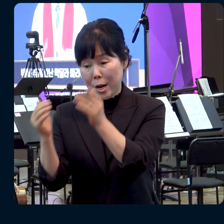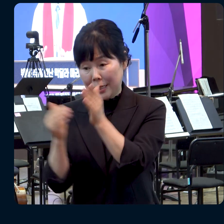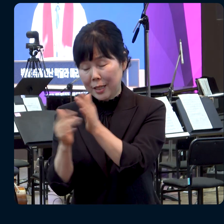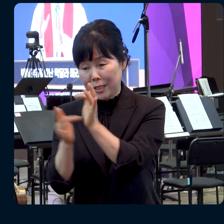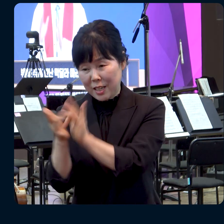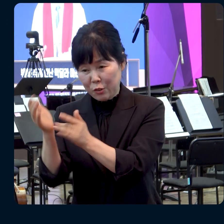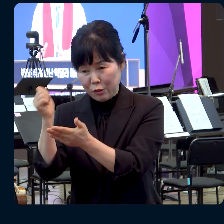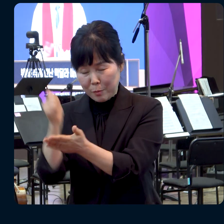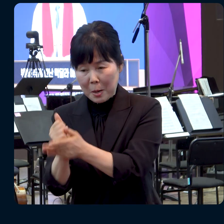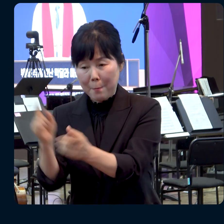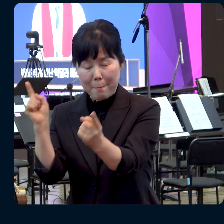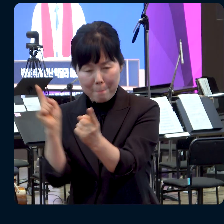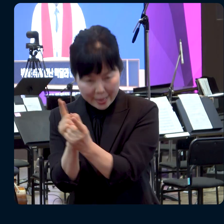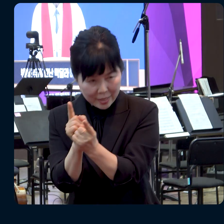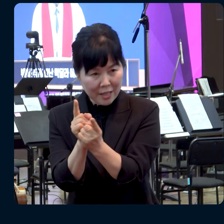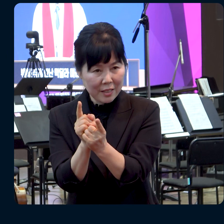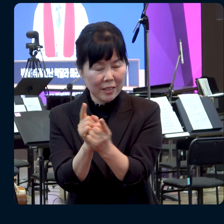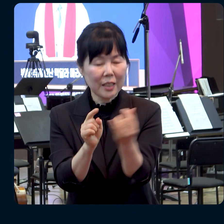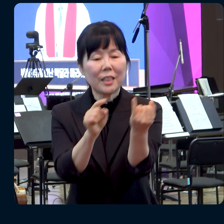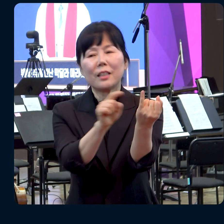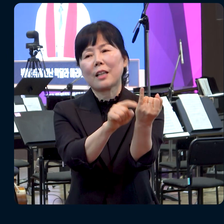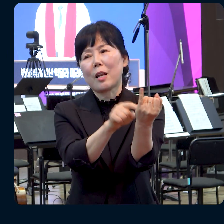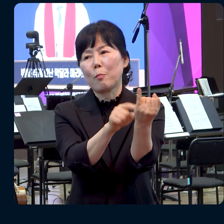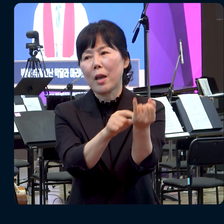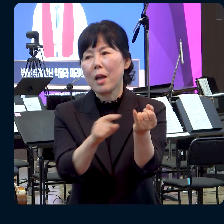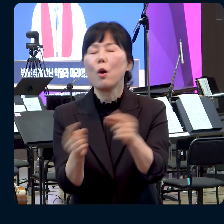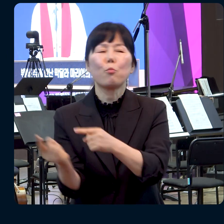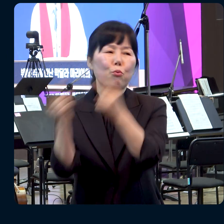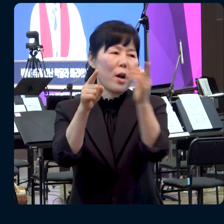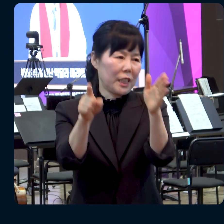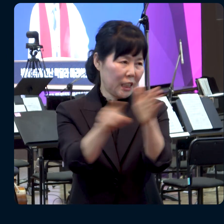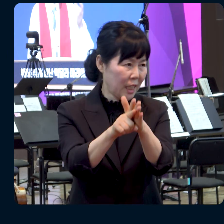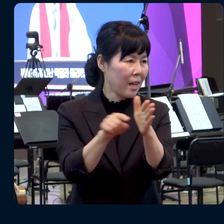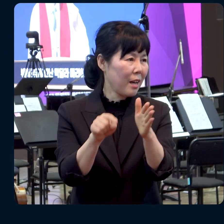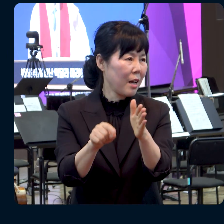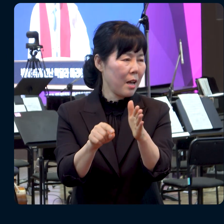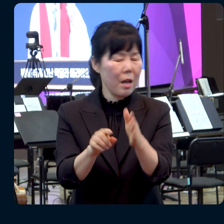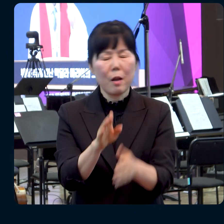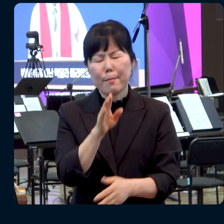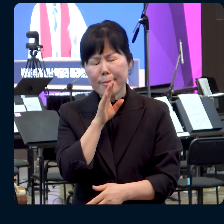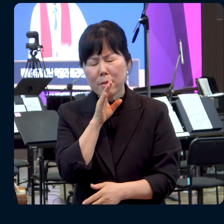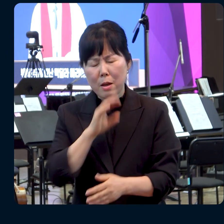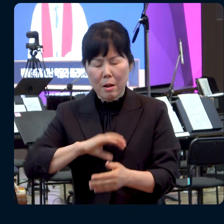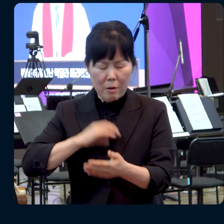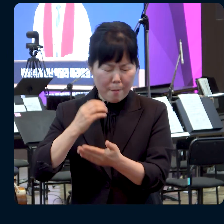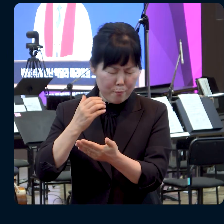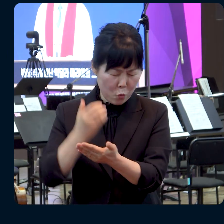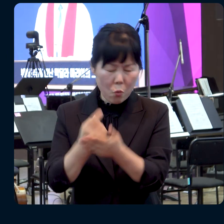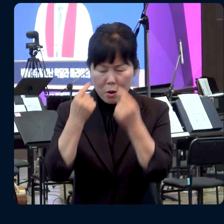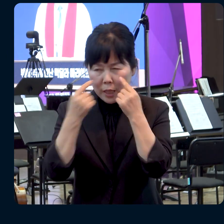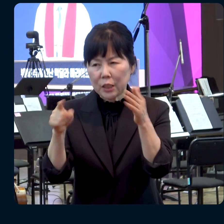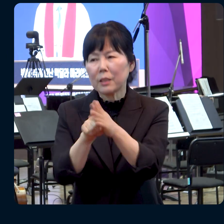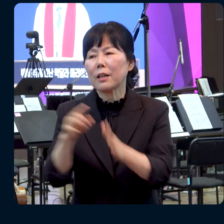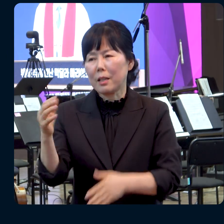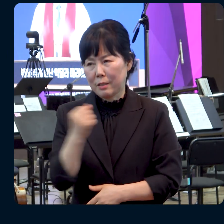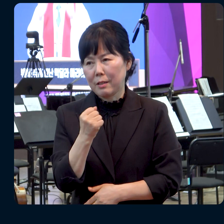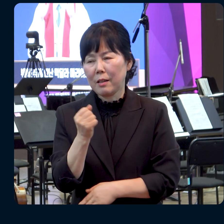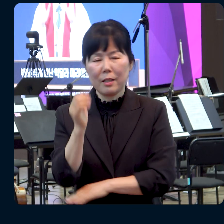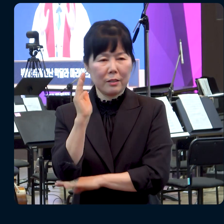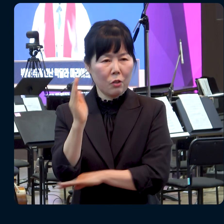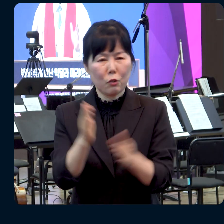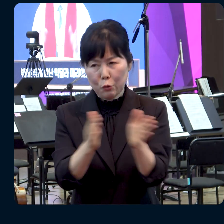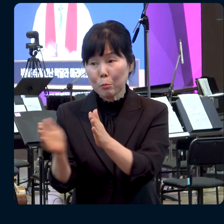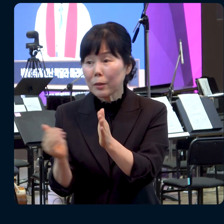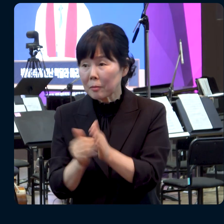막달라 마리아의 그 신앙이 바로 부활신앙이다 라고 하는 감동과 확신이 온 것이죠. 자, 그렇다면